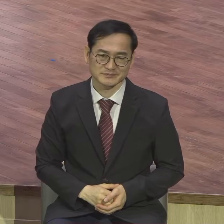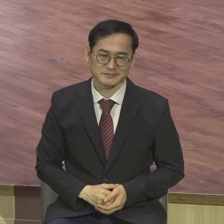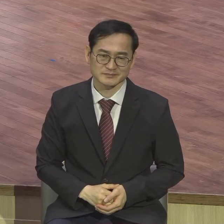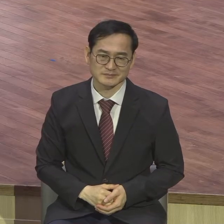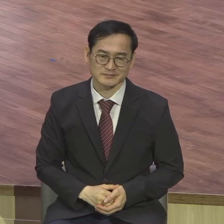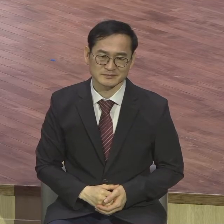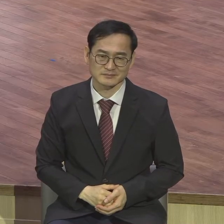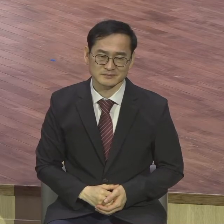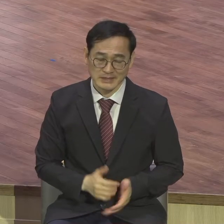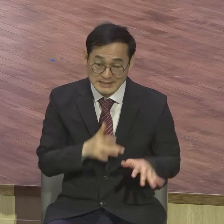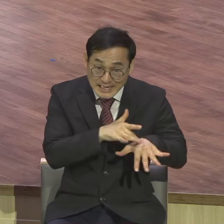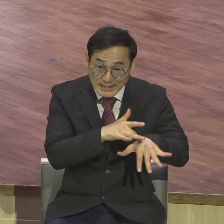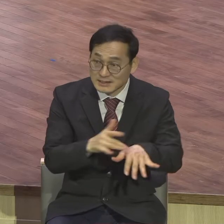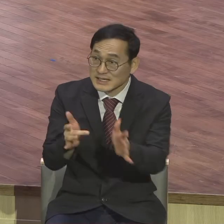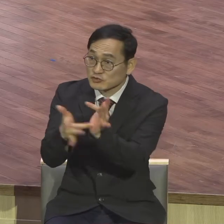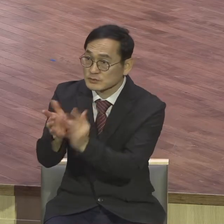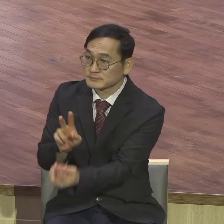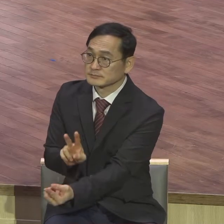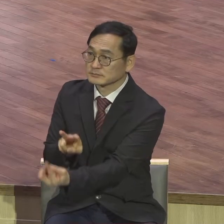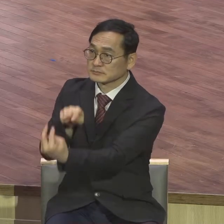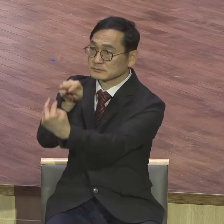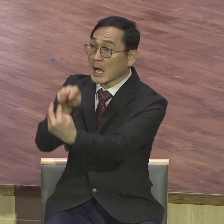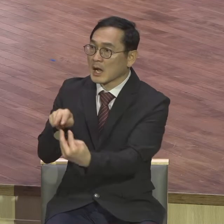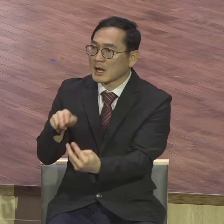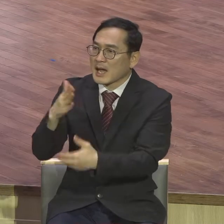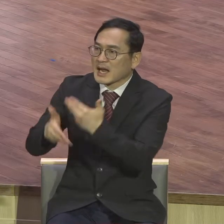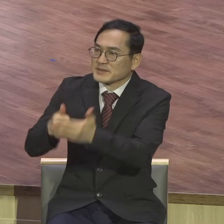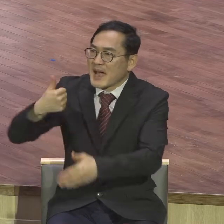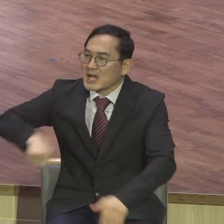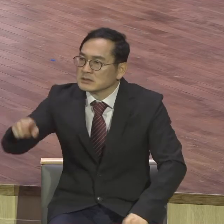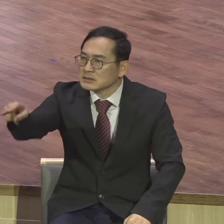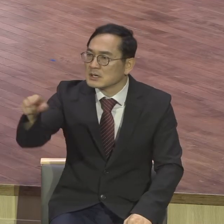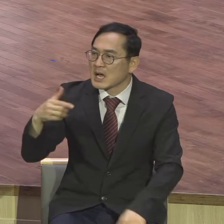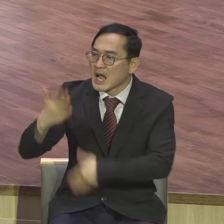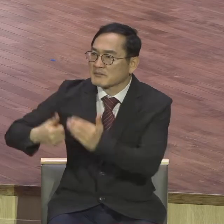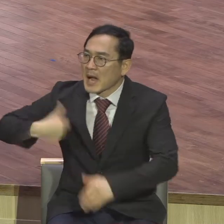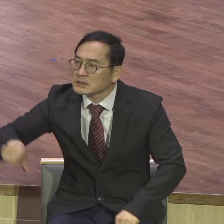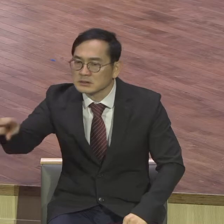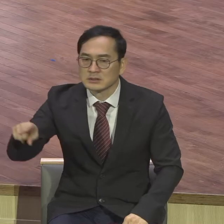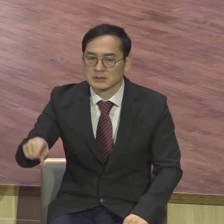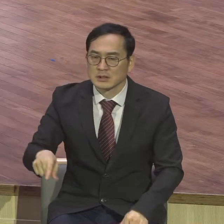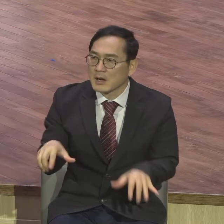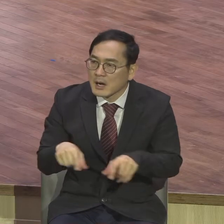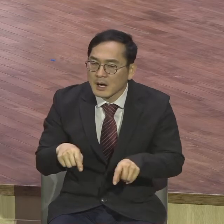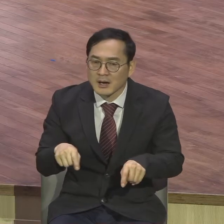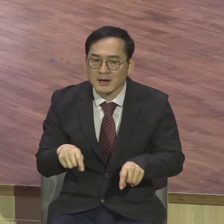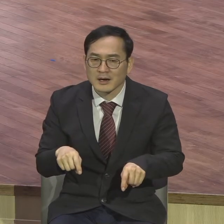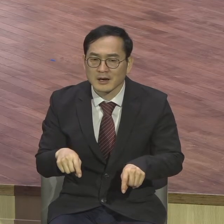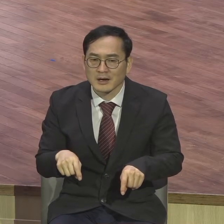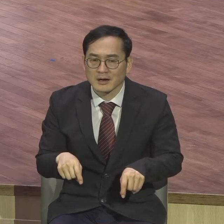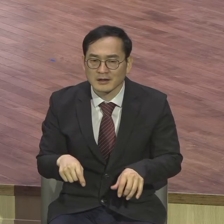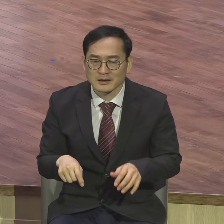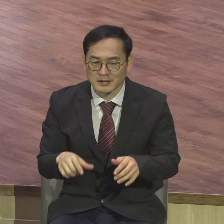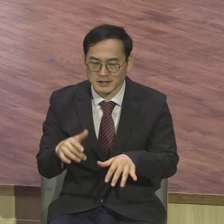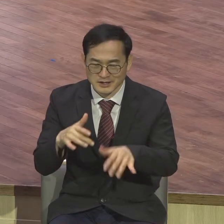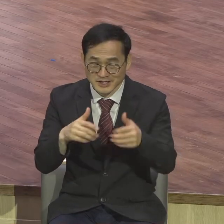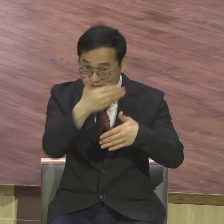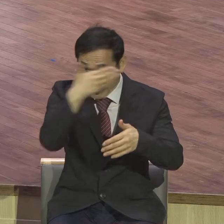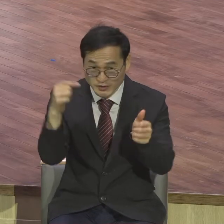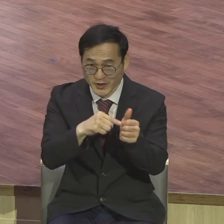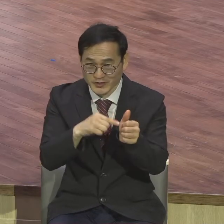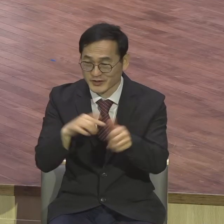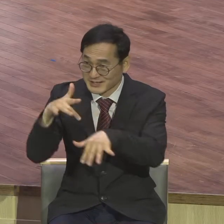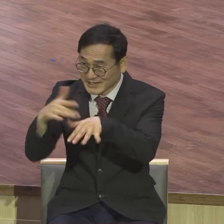거룩한 자입니다. 아니 같이 가는 베드로와 제자들은 모르는데 귀신 들린 청년이 말하잖아. 입에서 귀신이